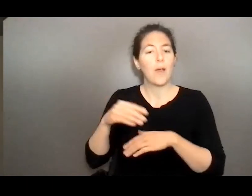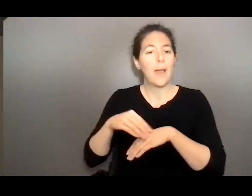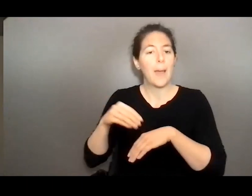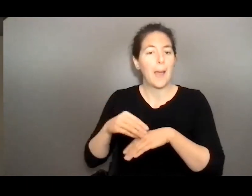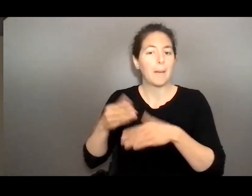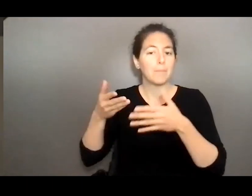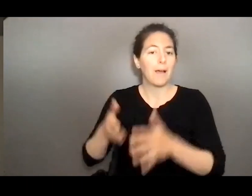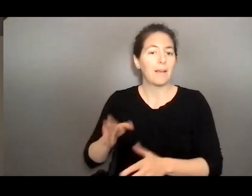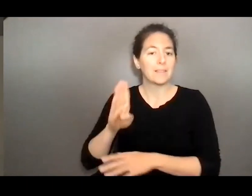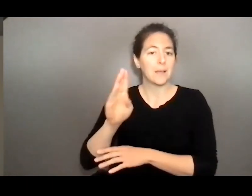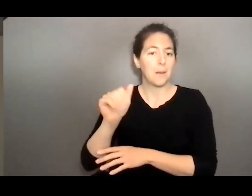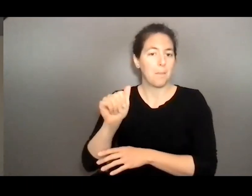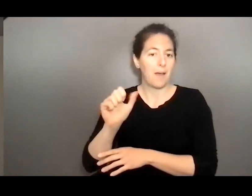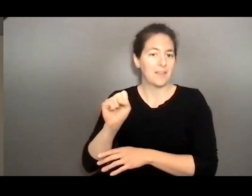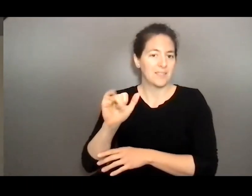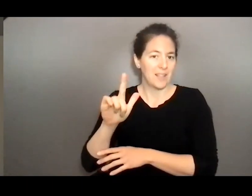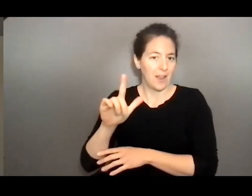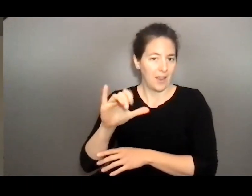et romarin.